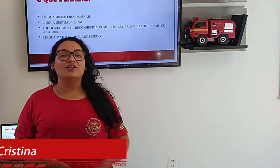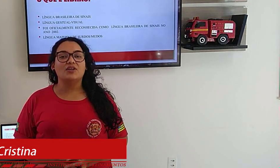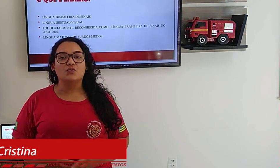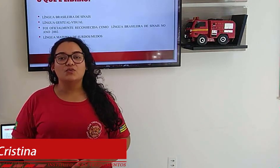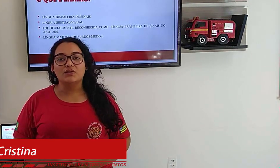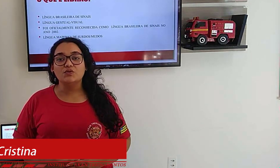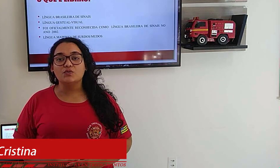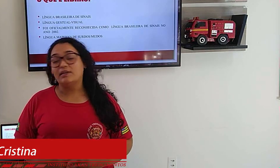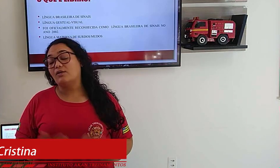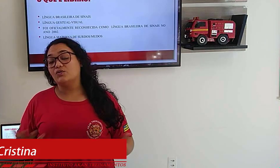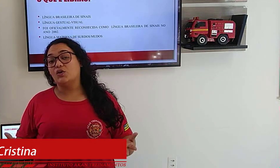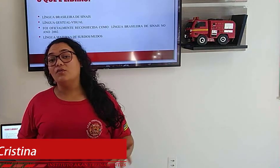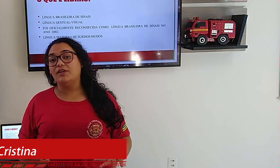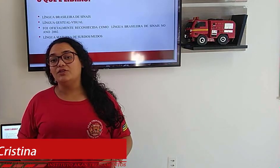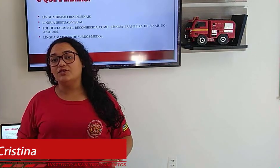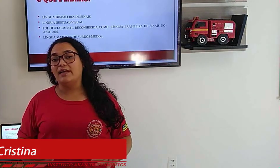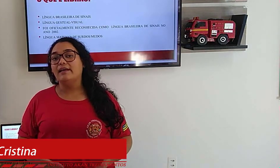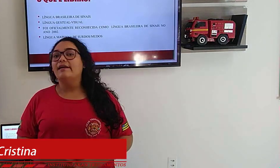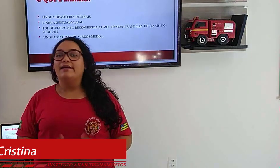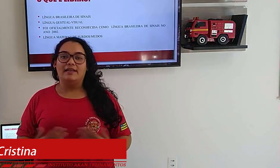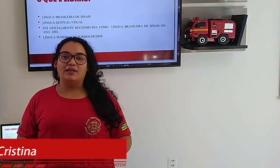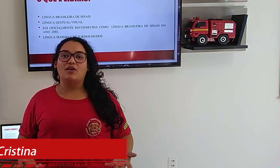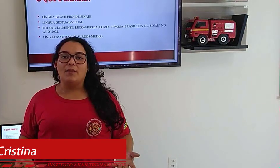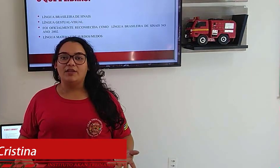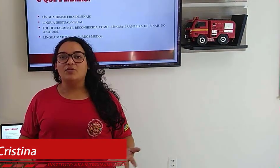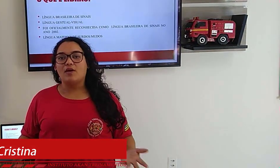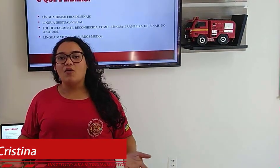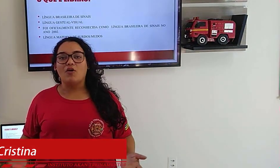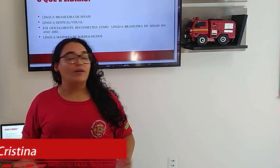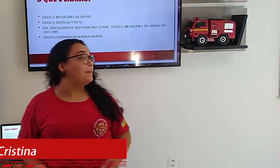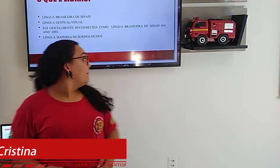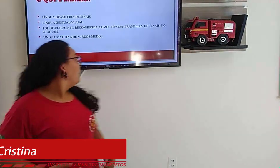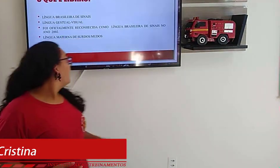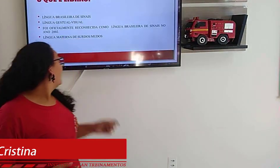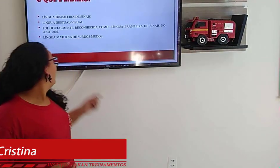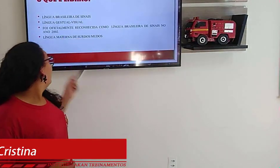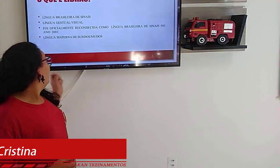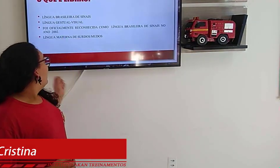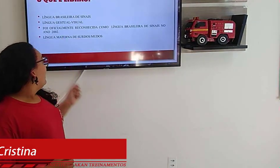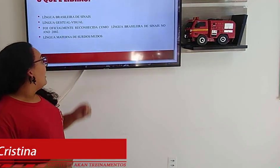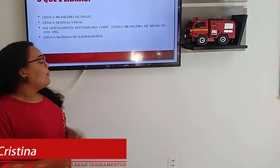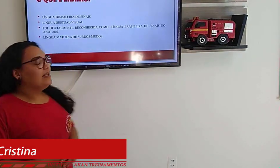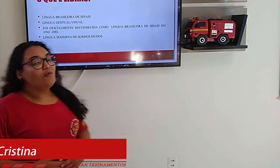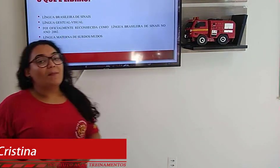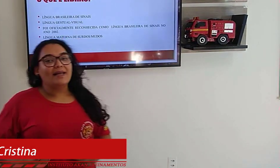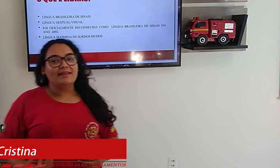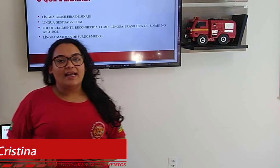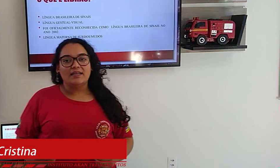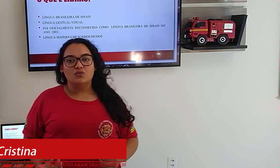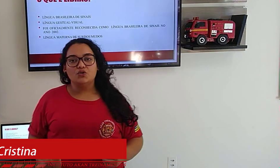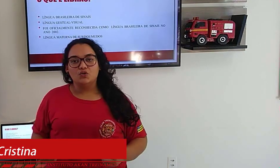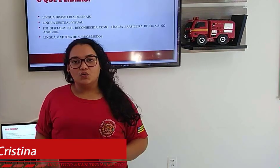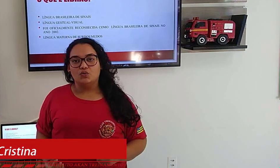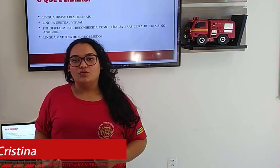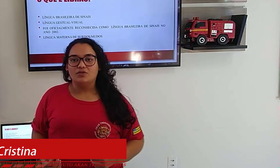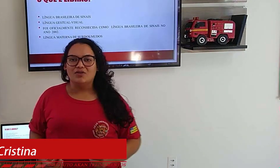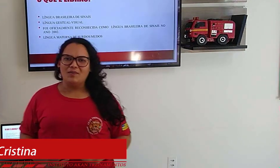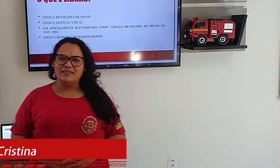na cultura ouvinte, né? Que naturalmente é o que ocorre. É uma língua materna dos surdos. Como